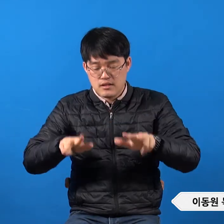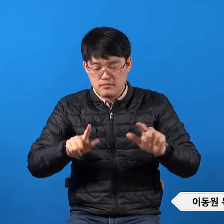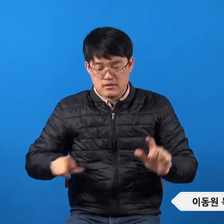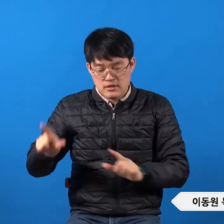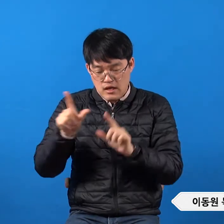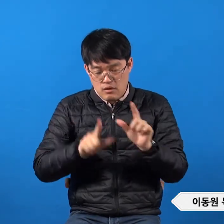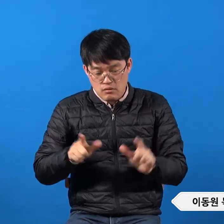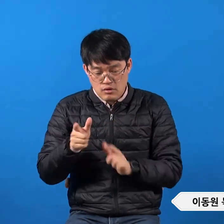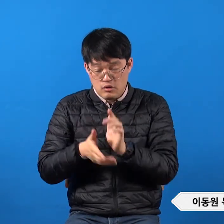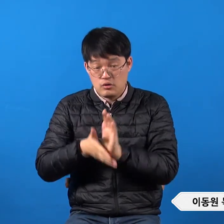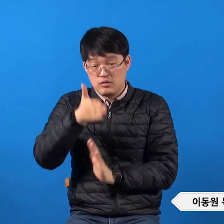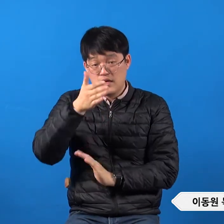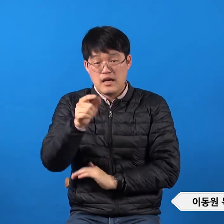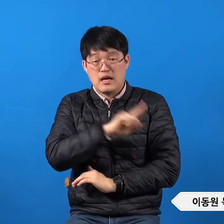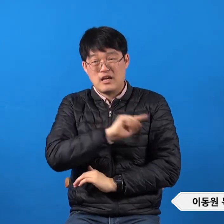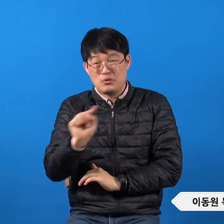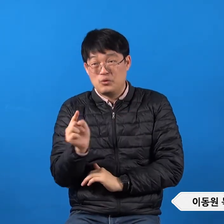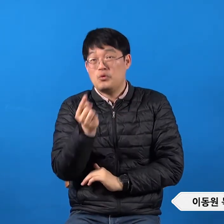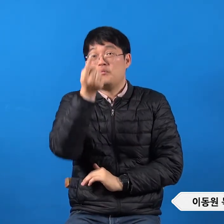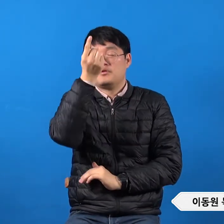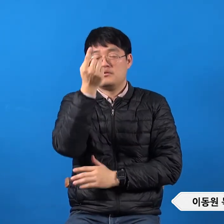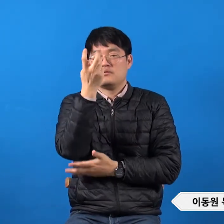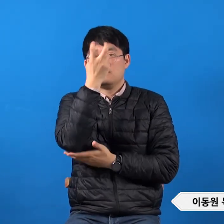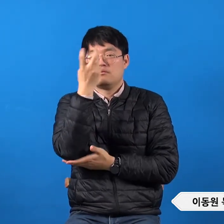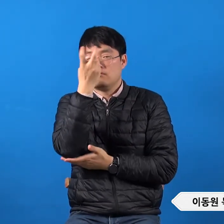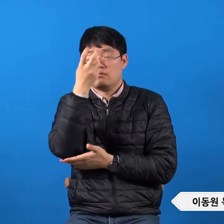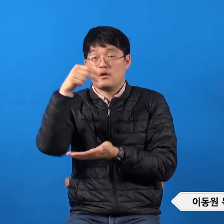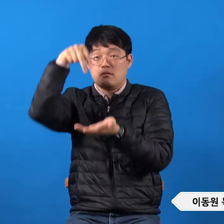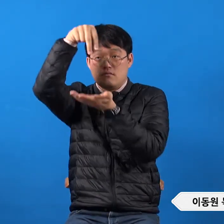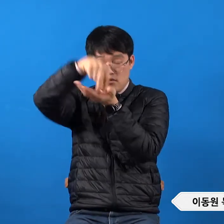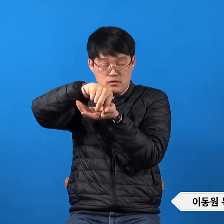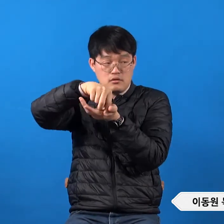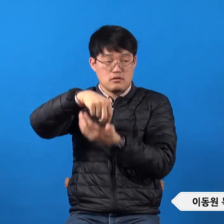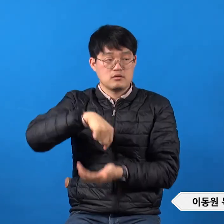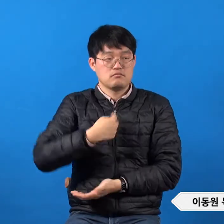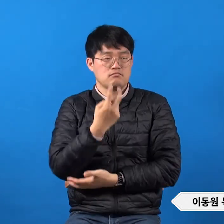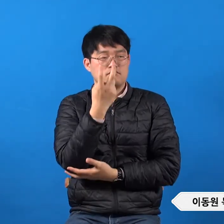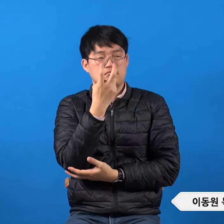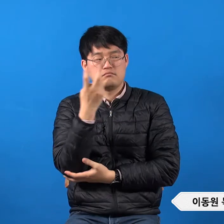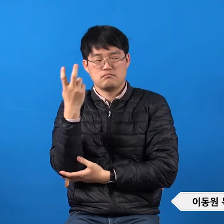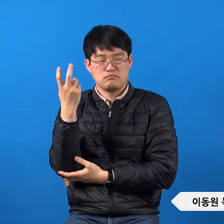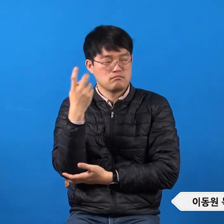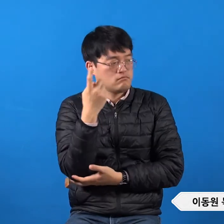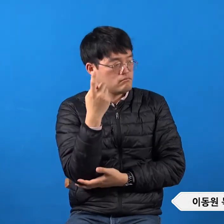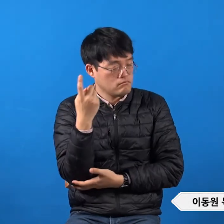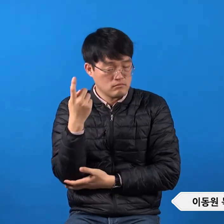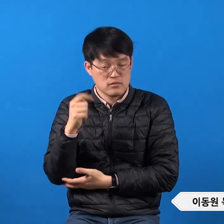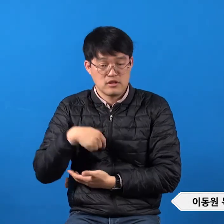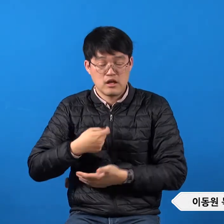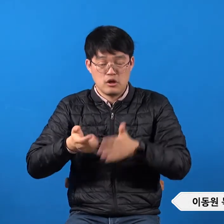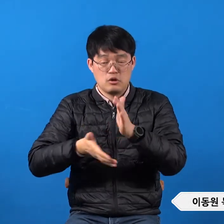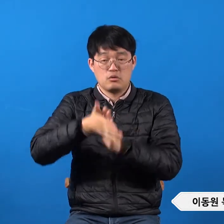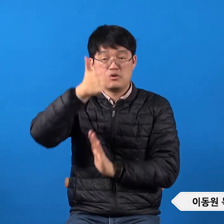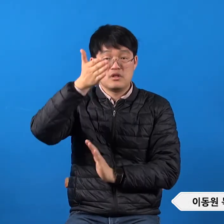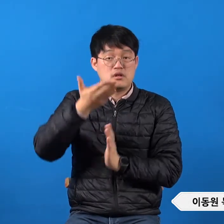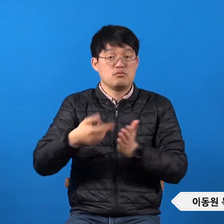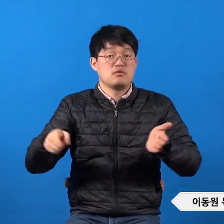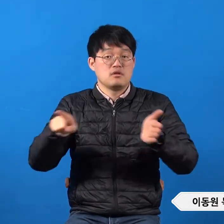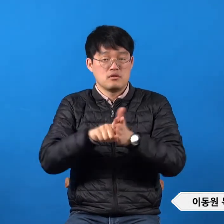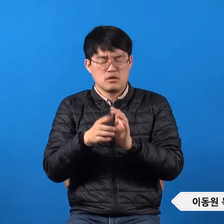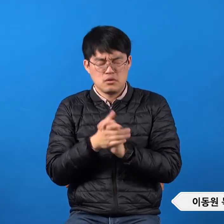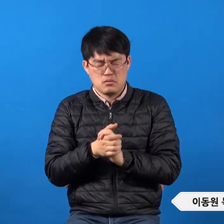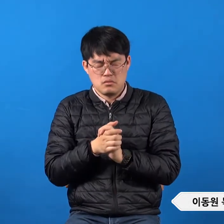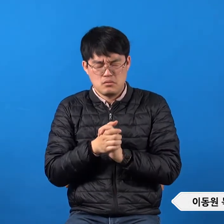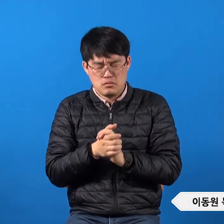도시의 가장 높은 망두 위에 올라갑니다. 그리고 파수꾼이 되어 자기 도시를 위해, 민족을 위해